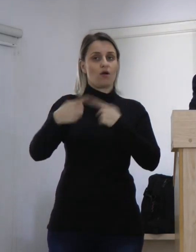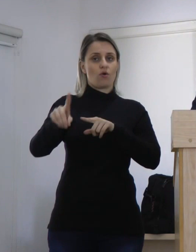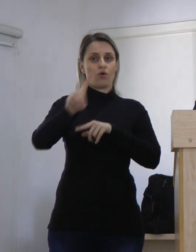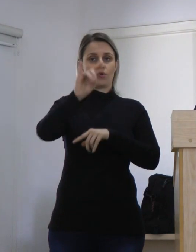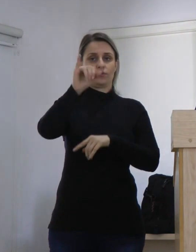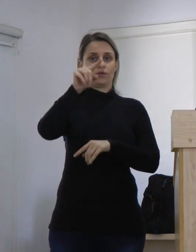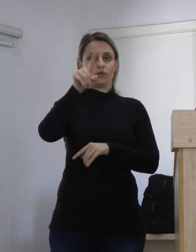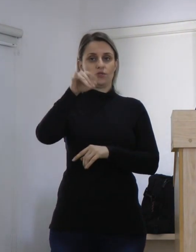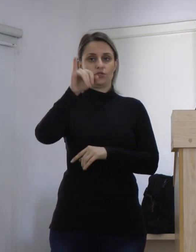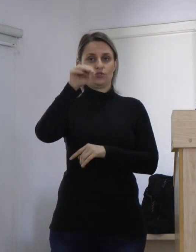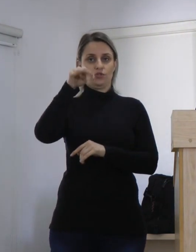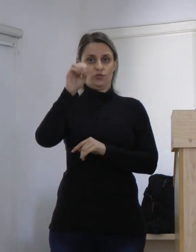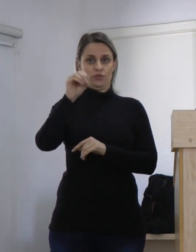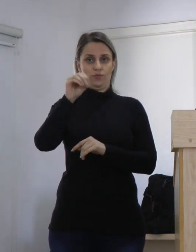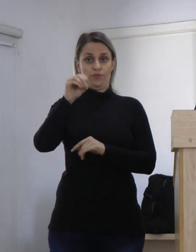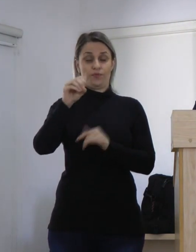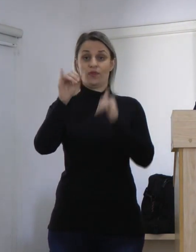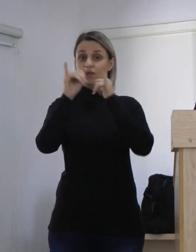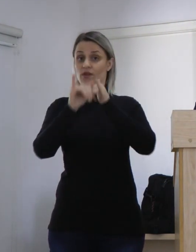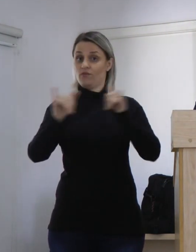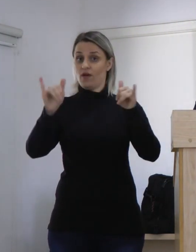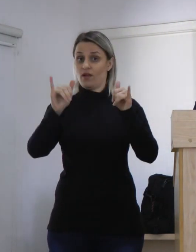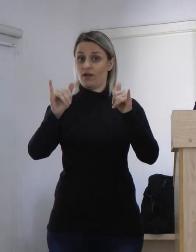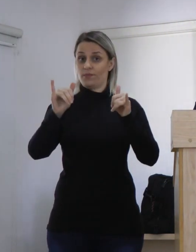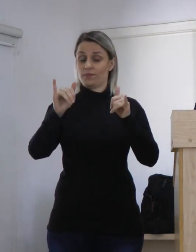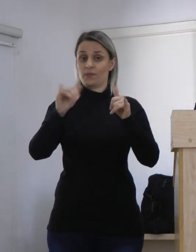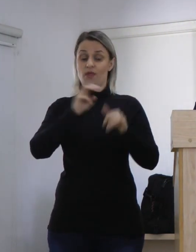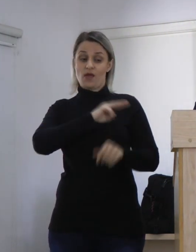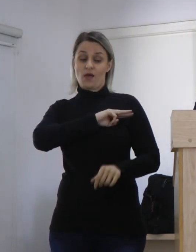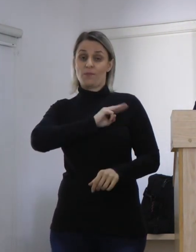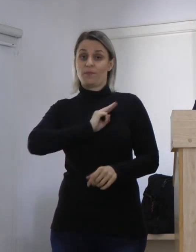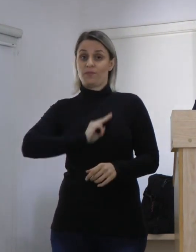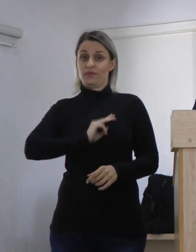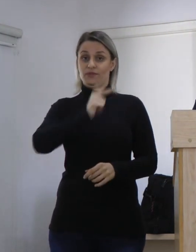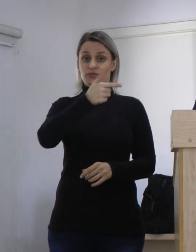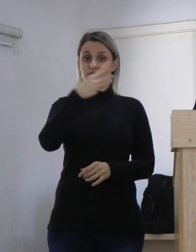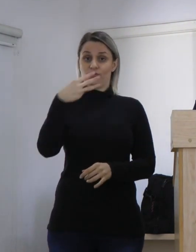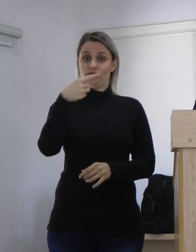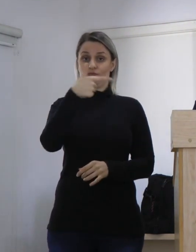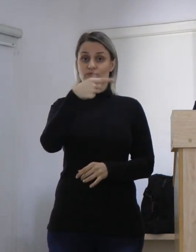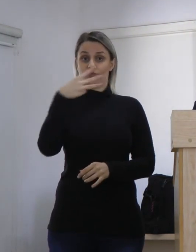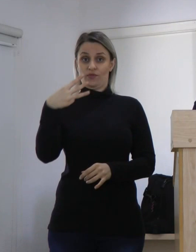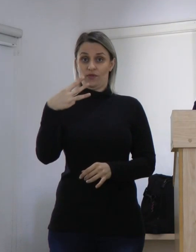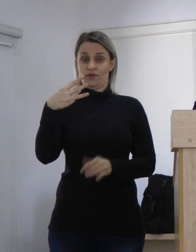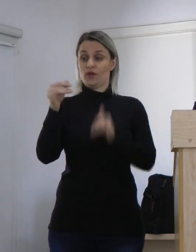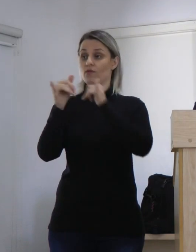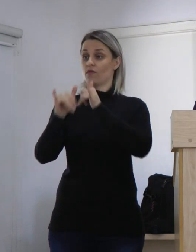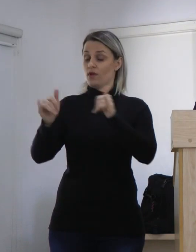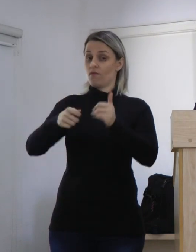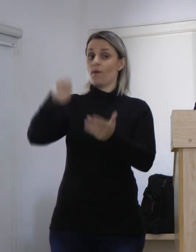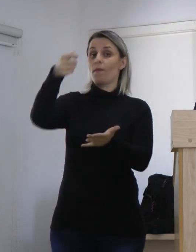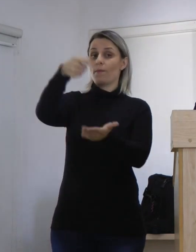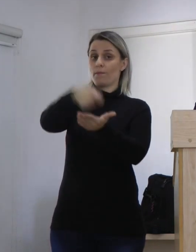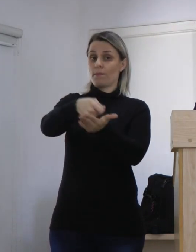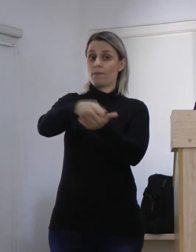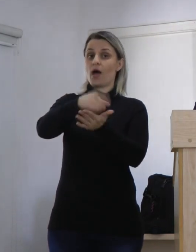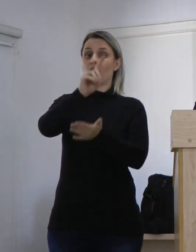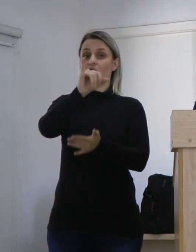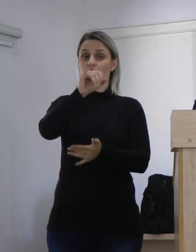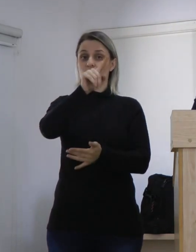23, 23. Ele falou que os fariseus, não é, pagais o dízimo do hortelã, do endro e do